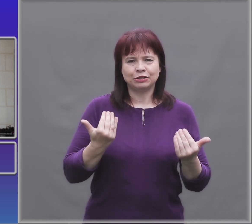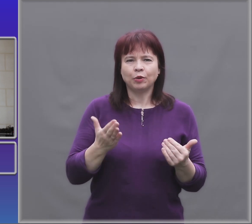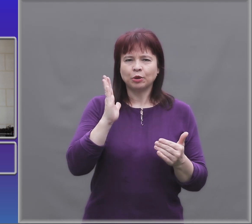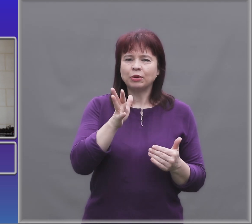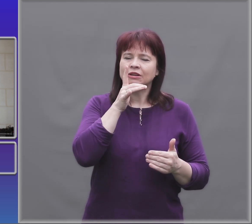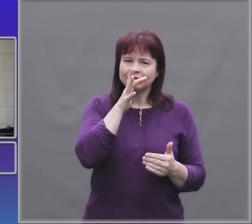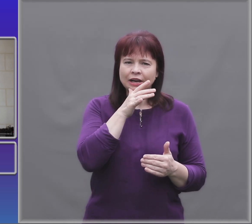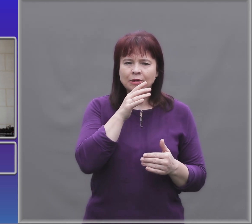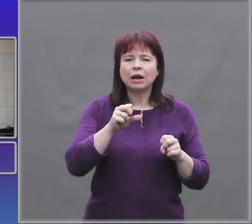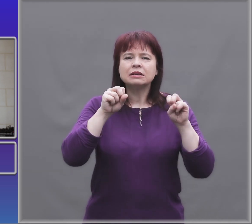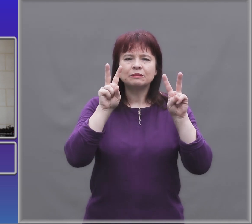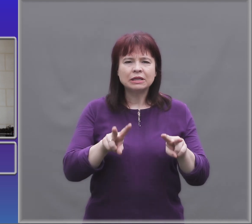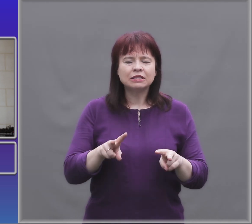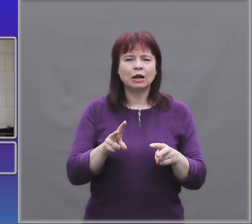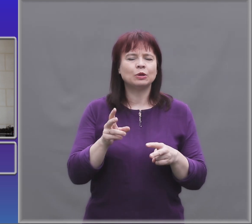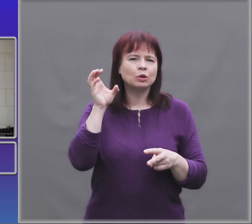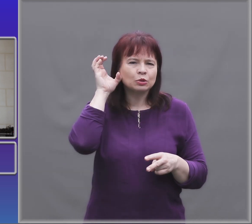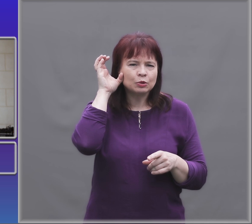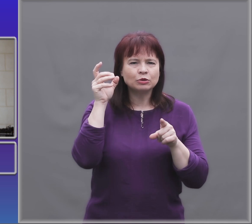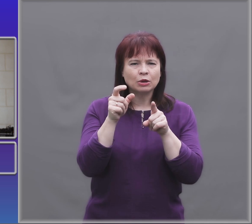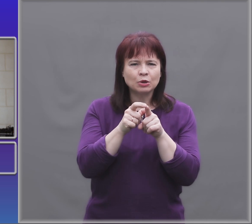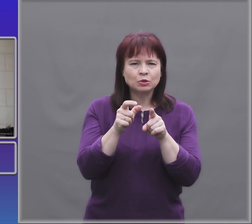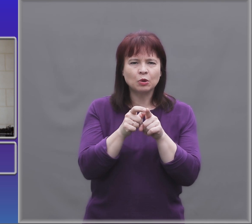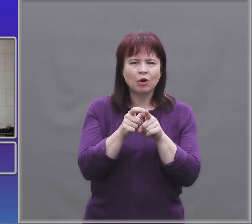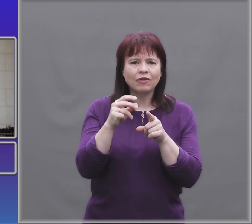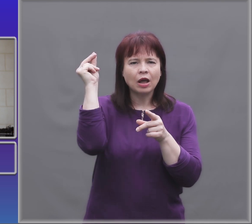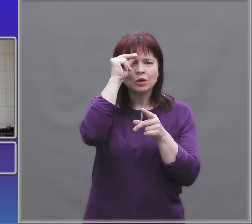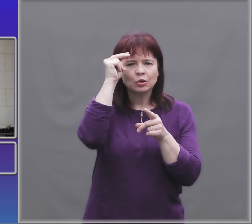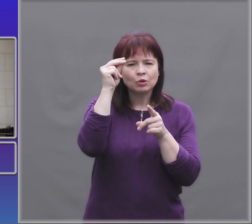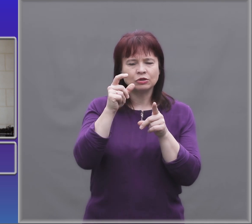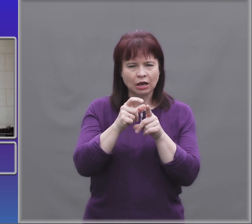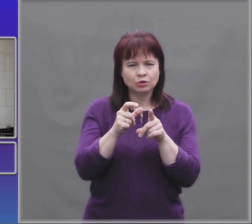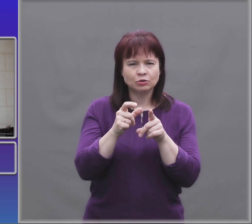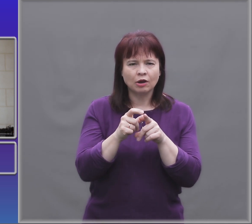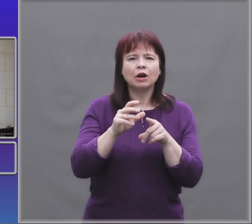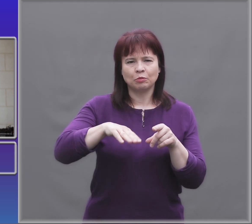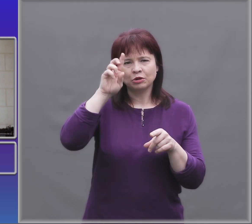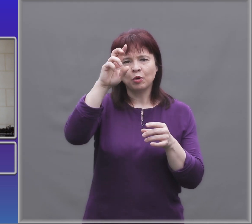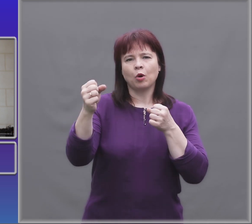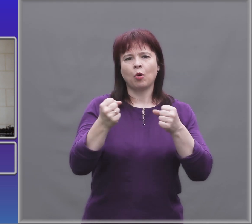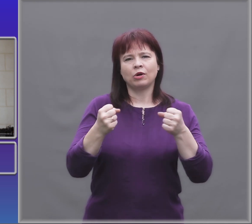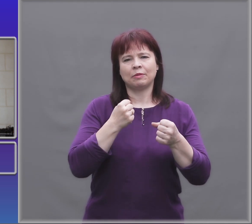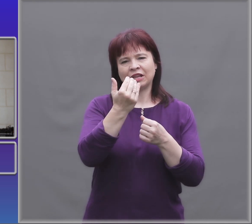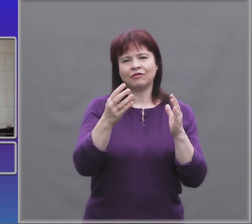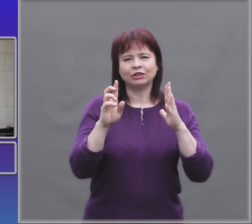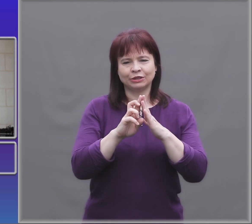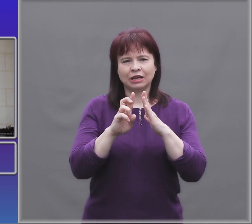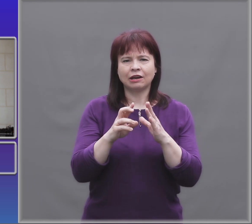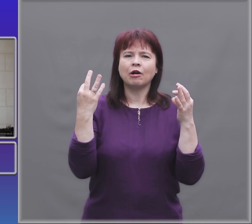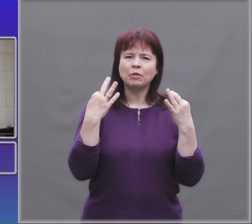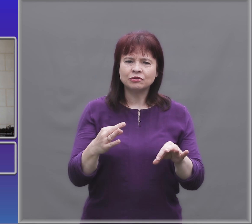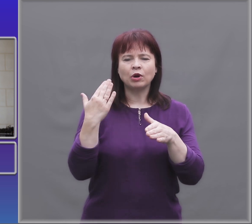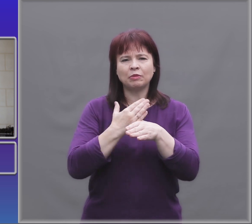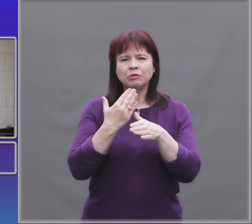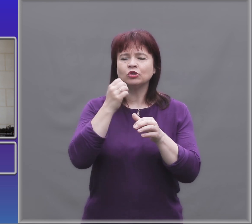будем иметь время чтобы послушать слова прибыть в слове и пускай бог укрепит вашу церковь